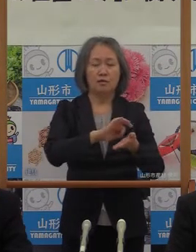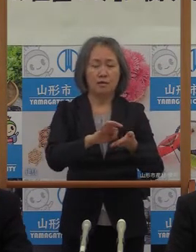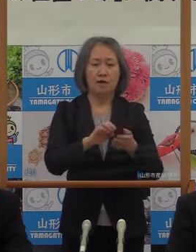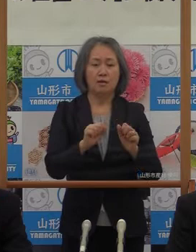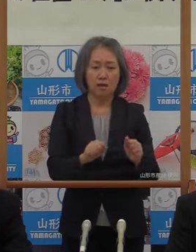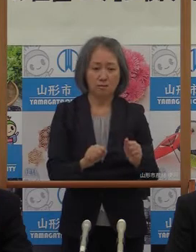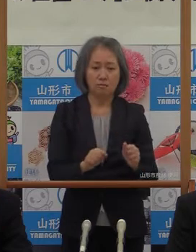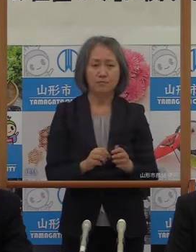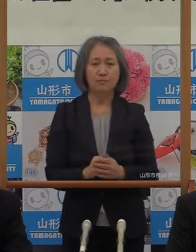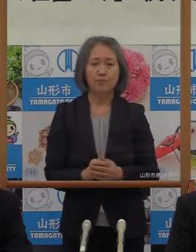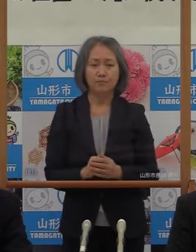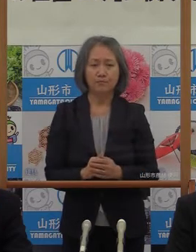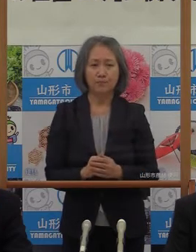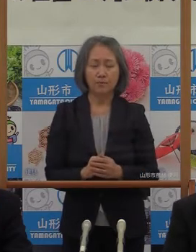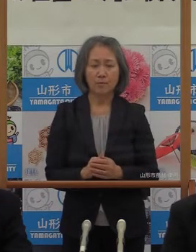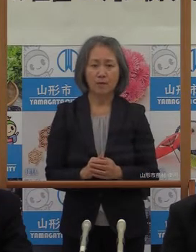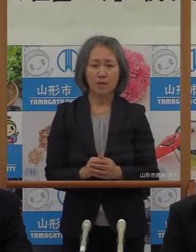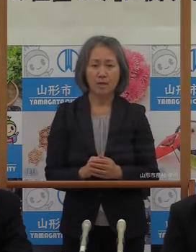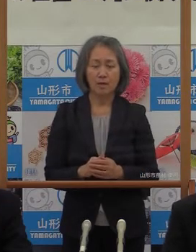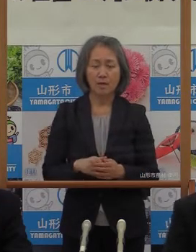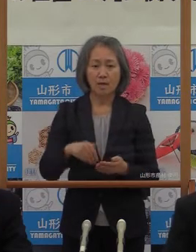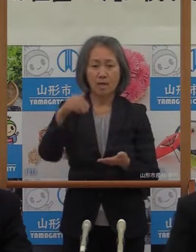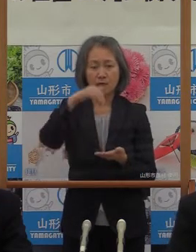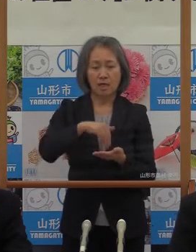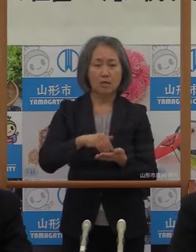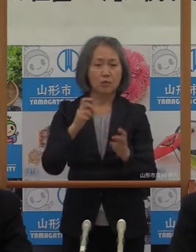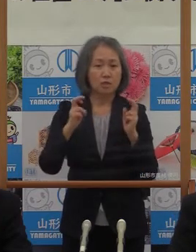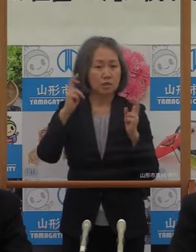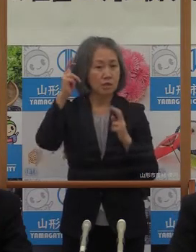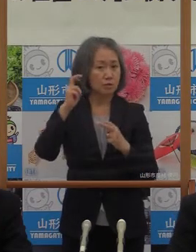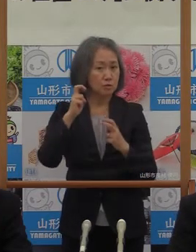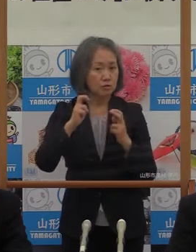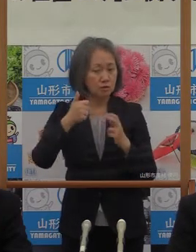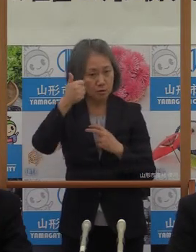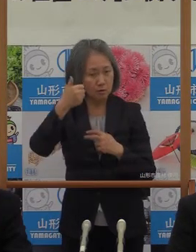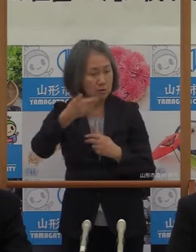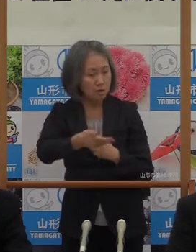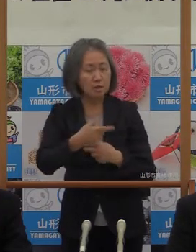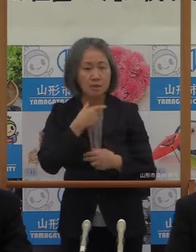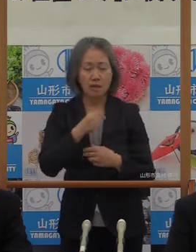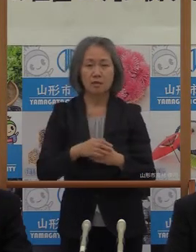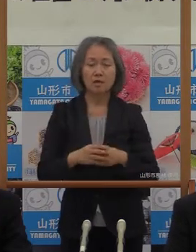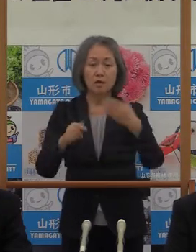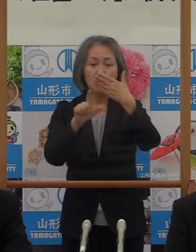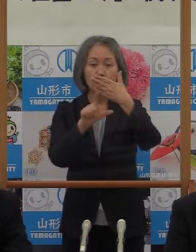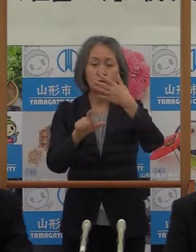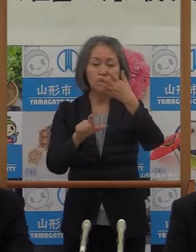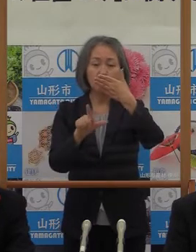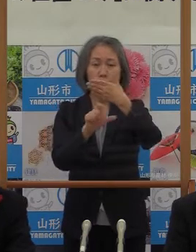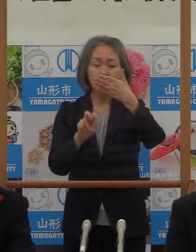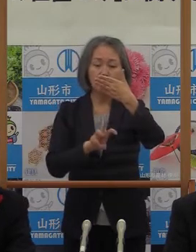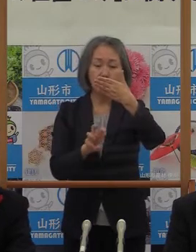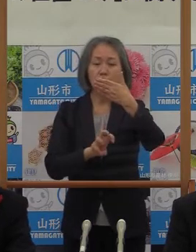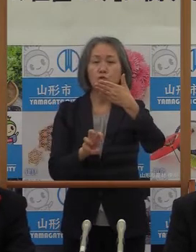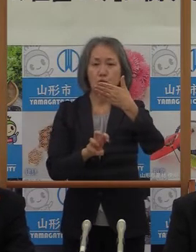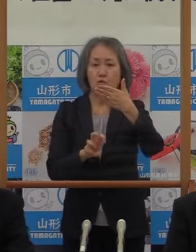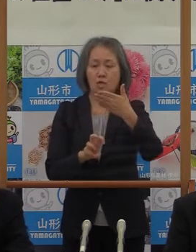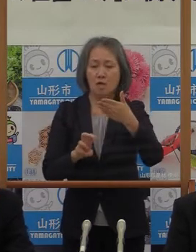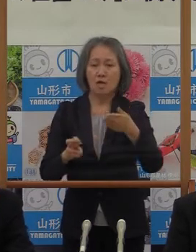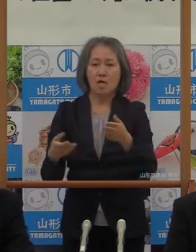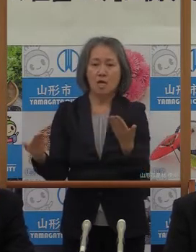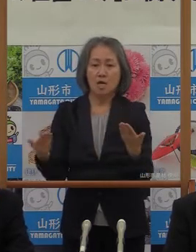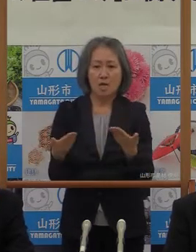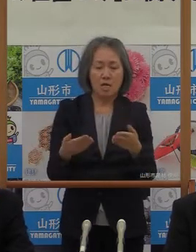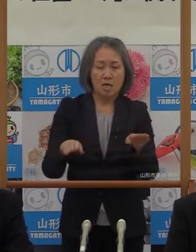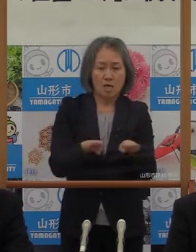すいません、最後に社長にお伺いしたいんですけども、9月30日をもって千歳館での営業は終了されたというお話